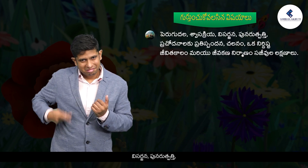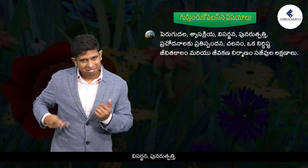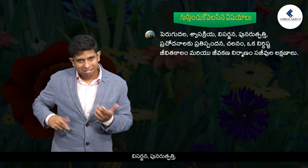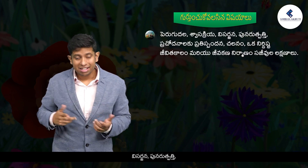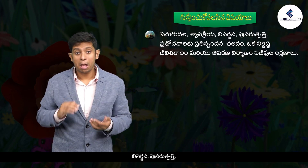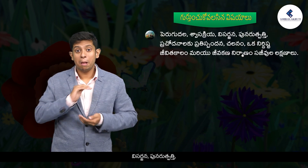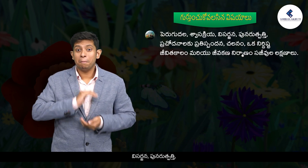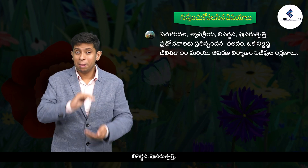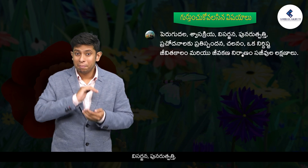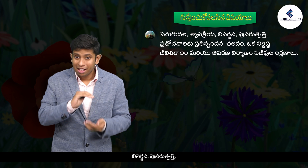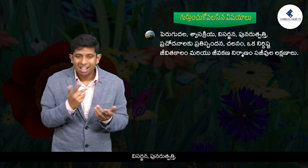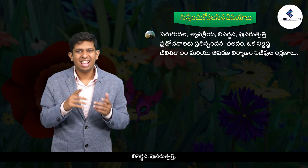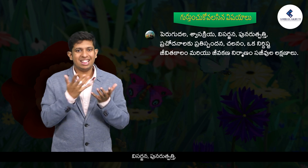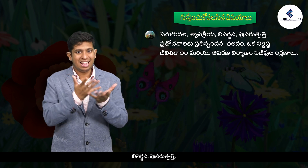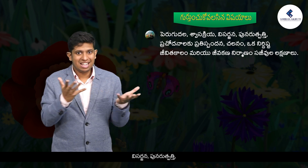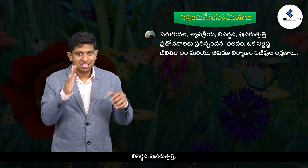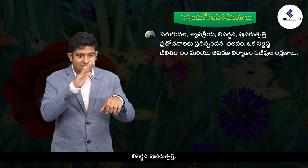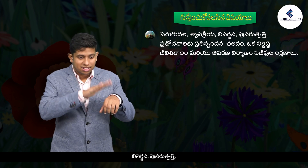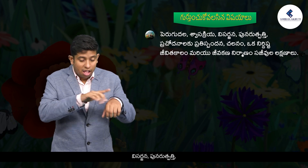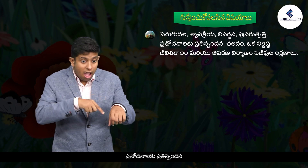విసర్జన, పునరుత్పత్తి,